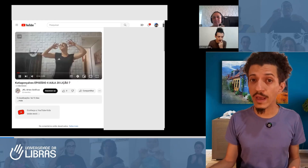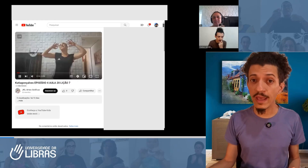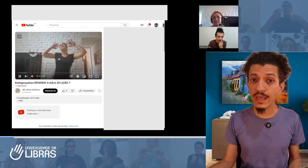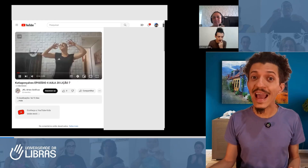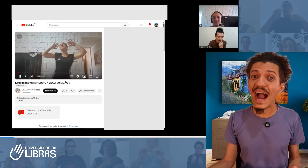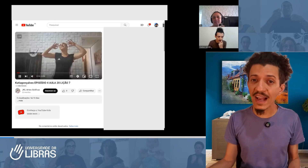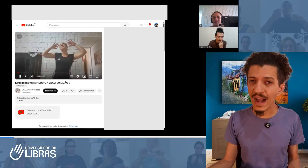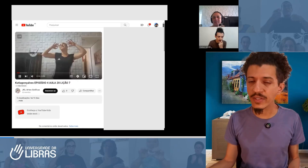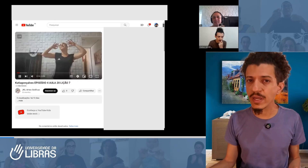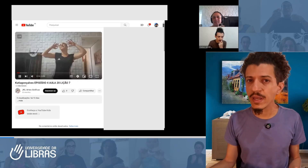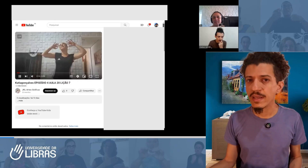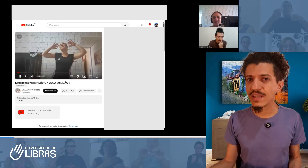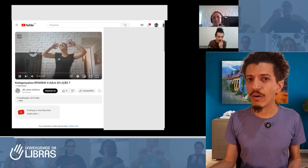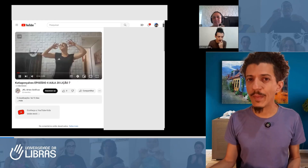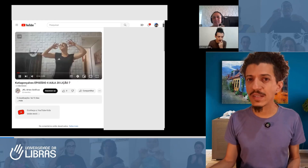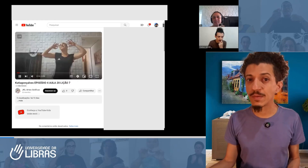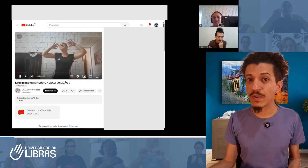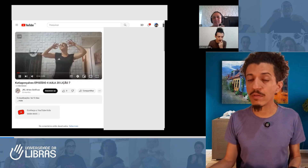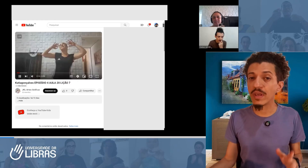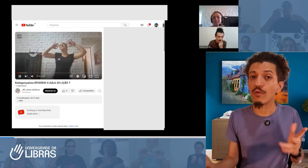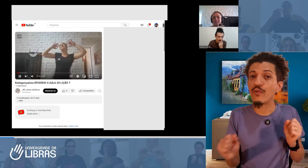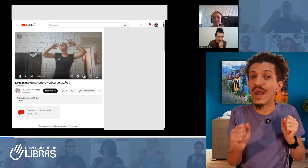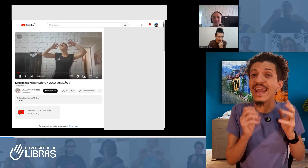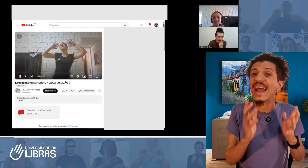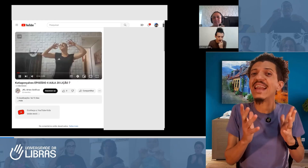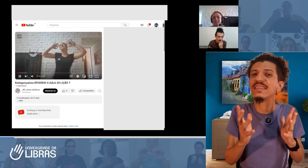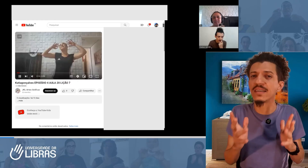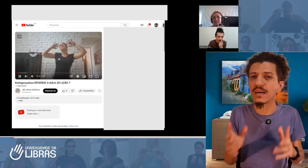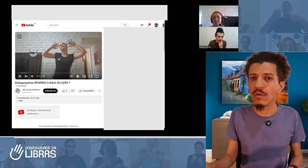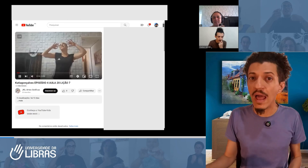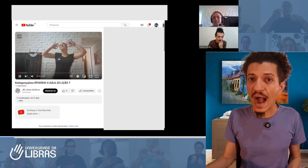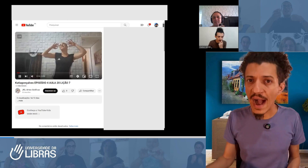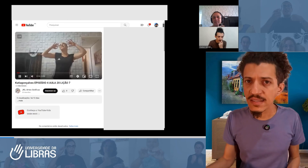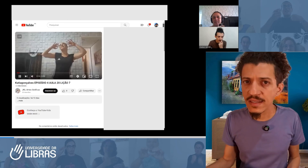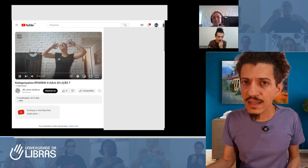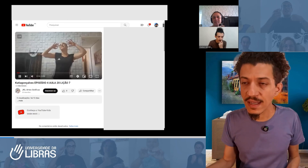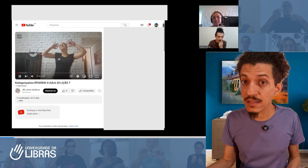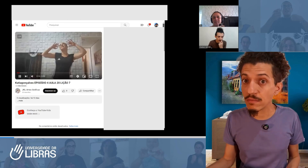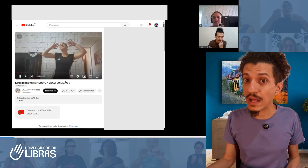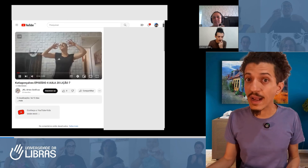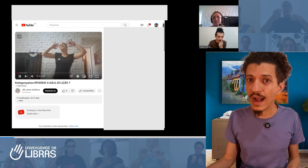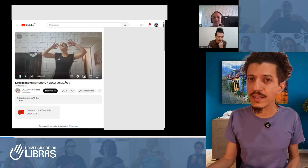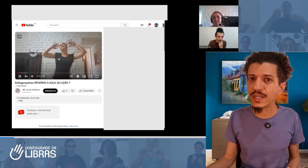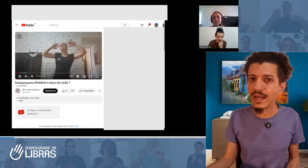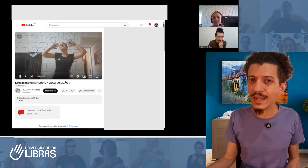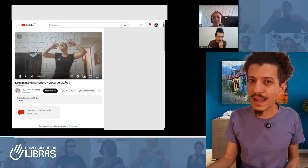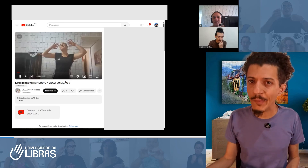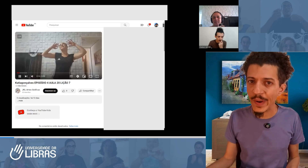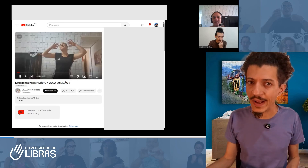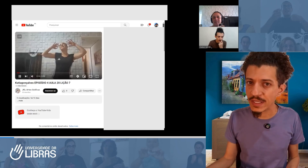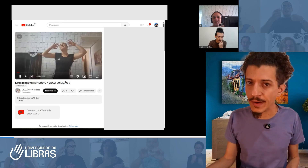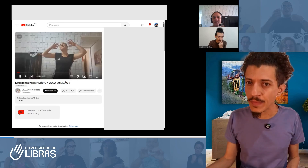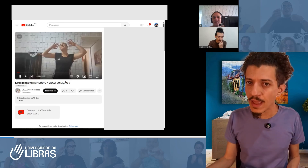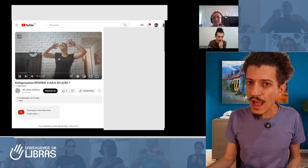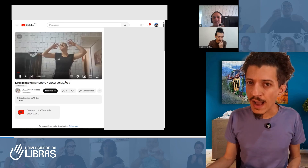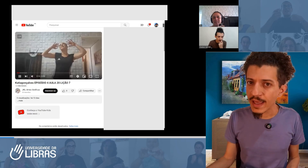que a Kátia estava participando e que eu fui analisando a sinalização da Kátia na prática. Aqui ela já